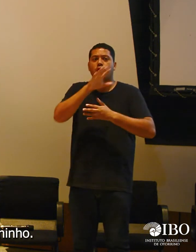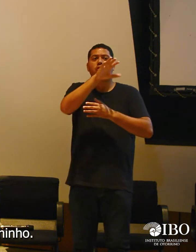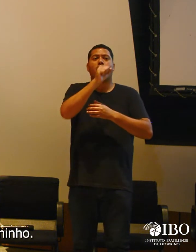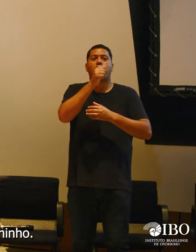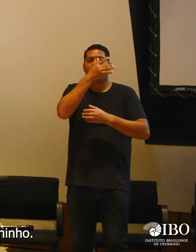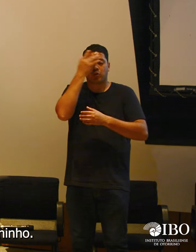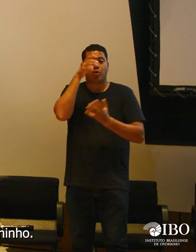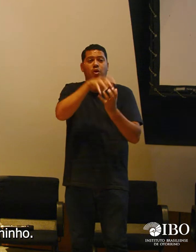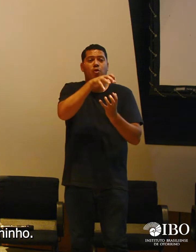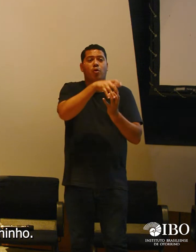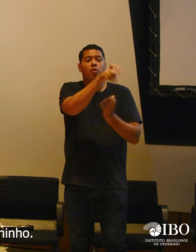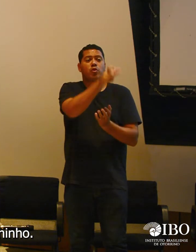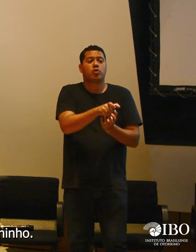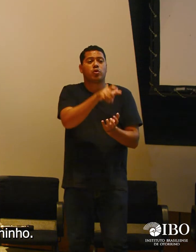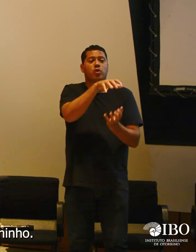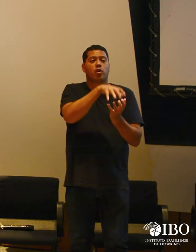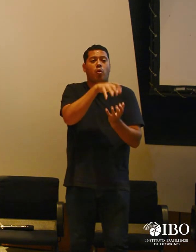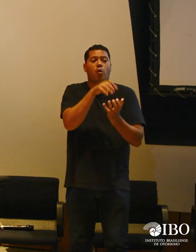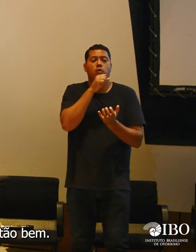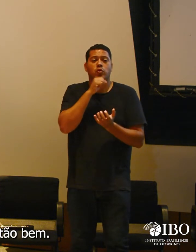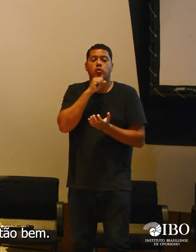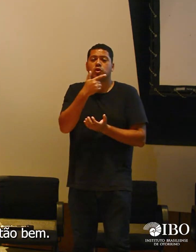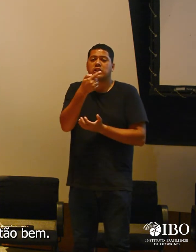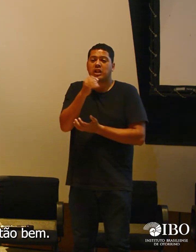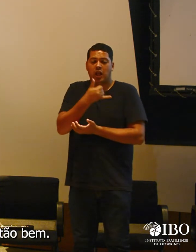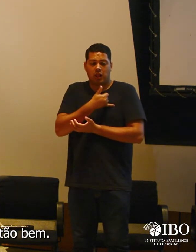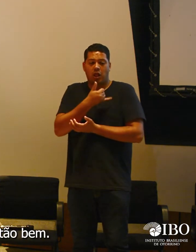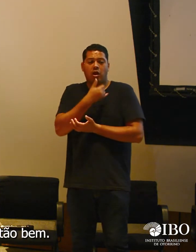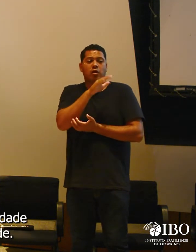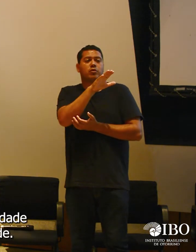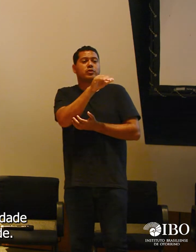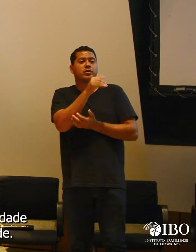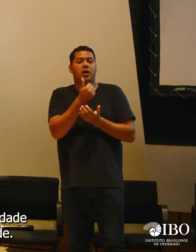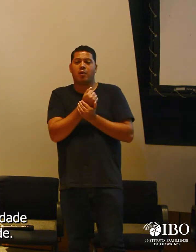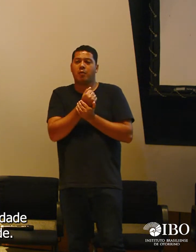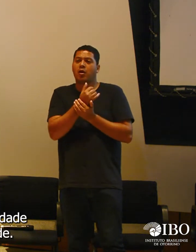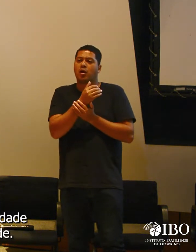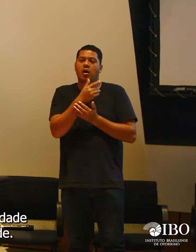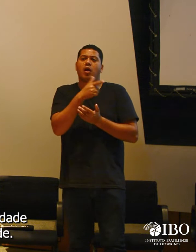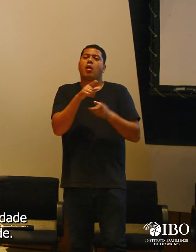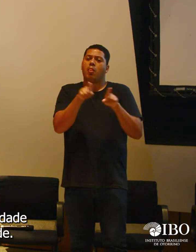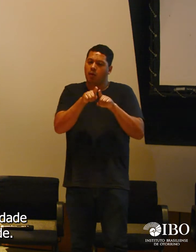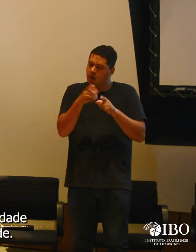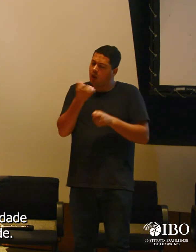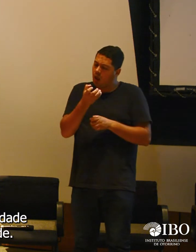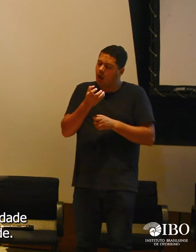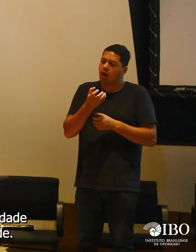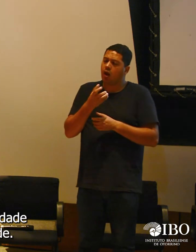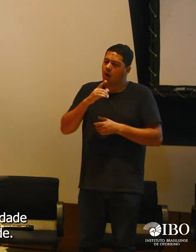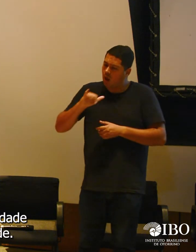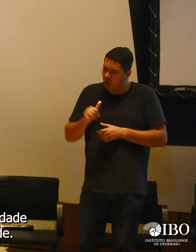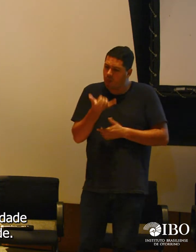idade, ou até 80 anos de idade, velhinho. Eles não aceitam que eles estão bem, eles querem ter oportunidade de